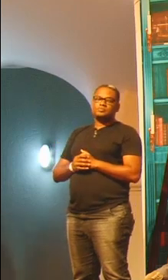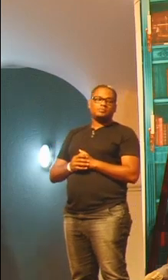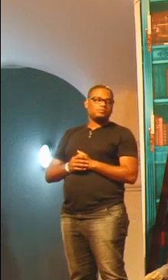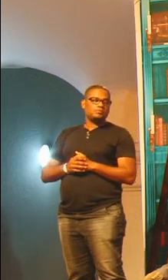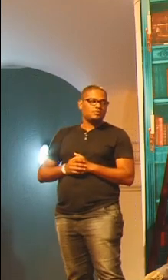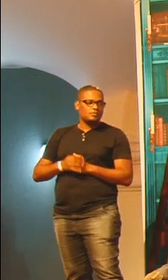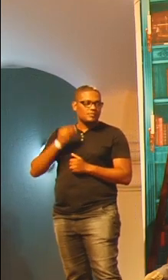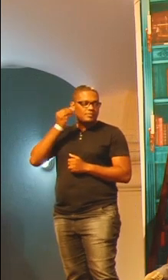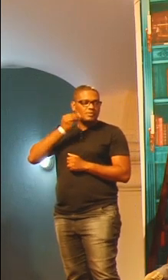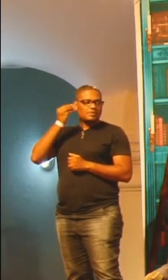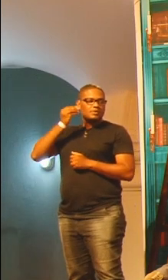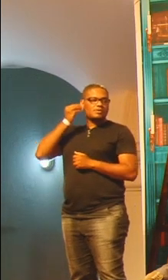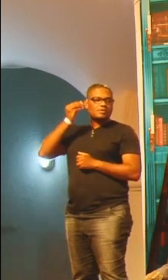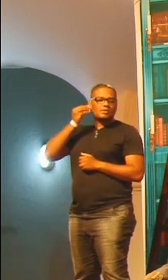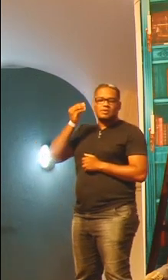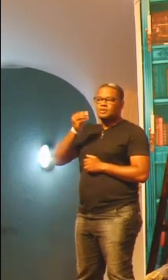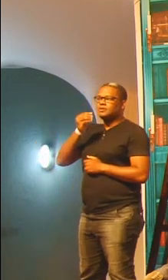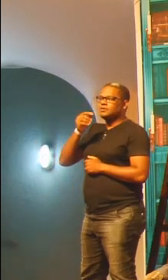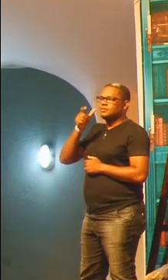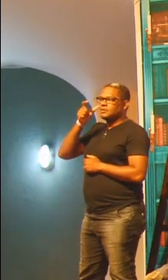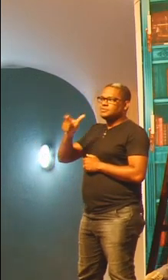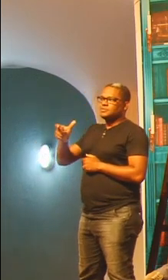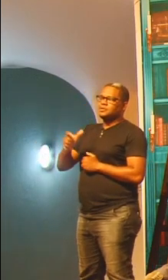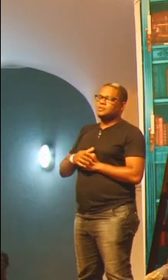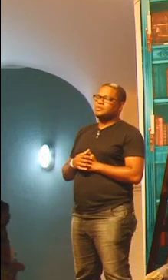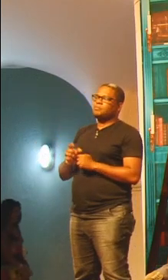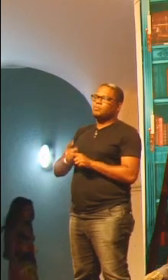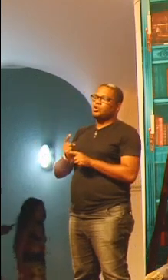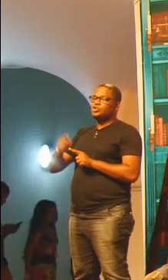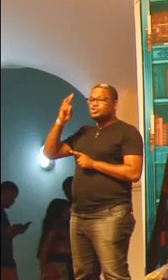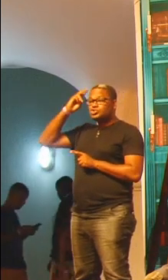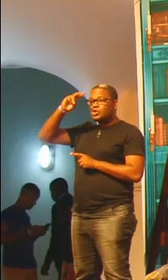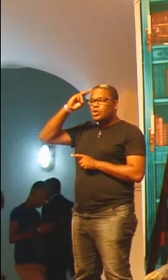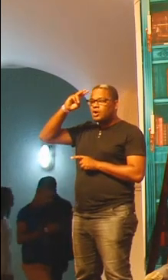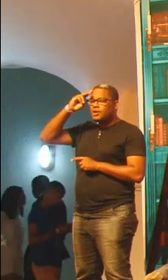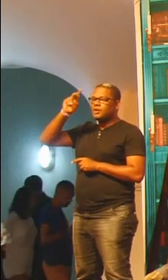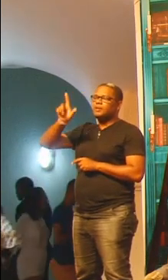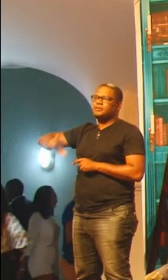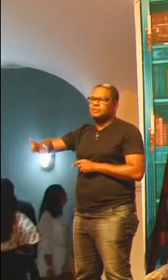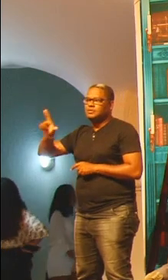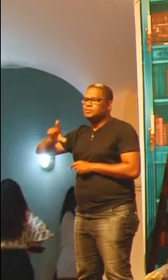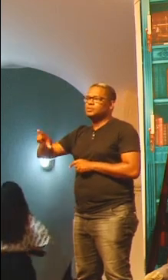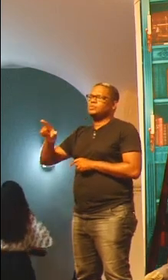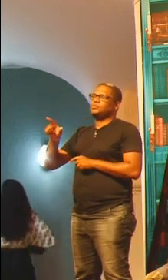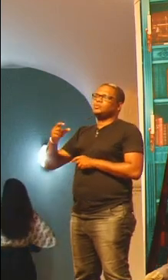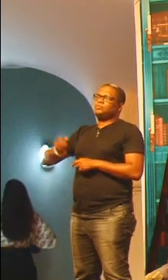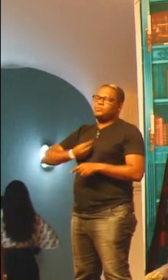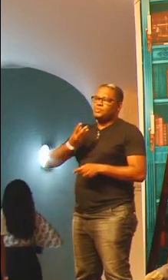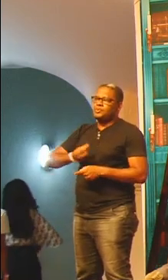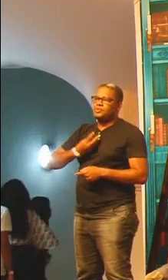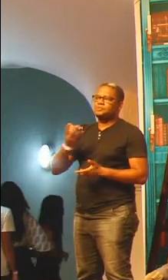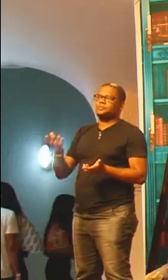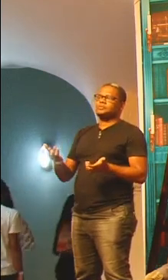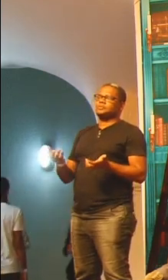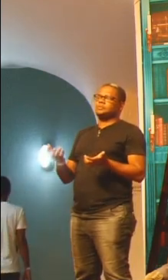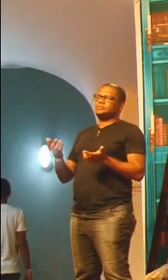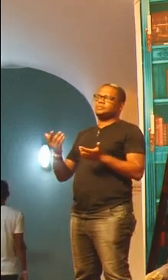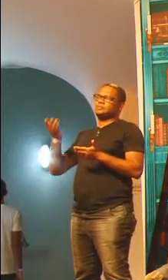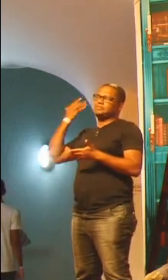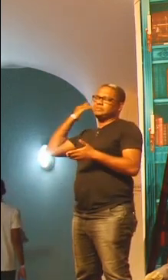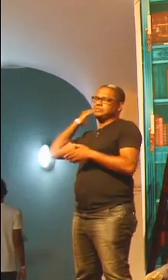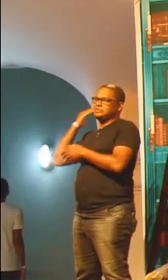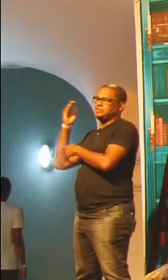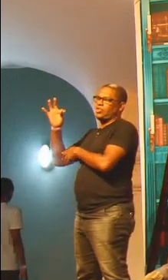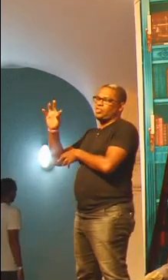A experiência é tão interessante. A história da literatura, né? Da poesia, o início com Exato. Os trovadores,